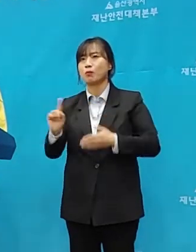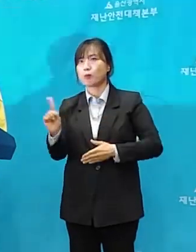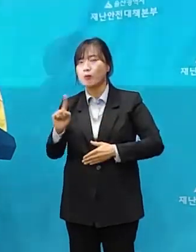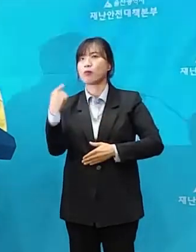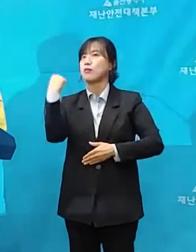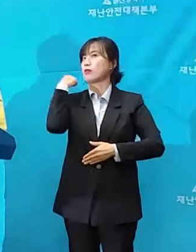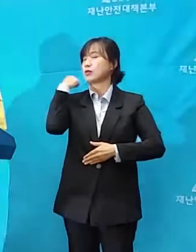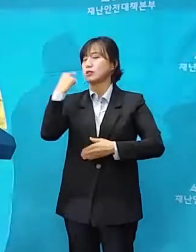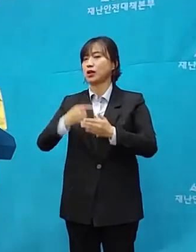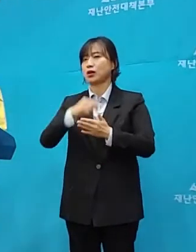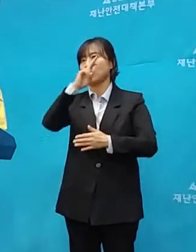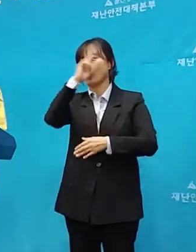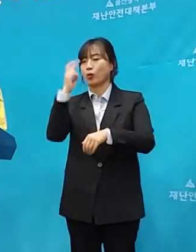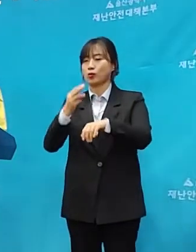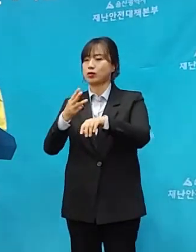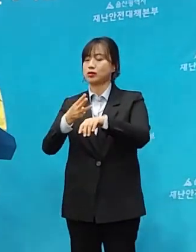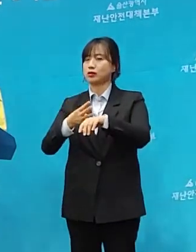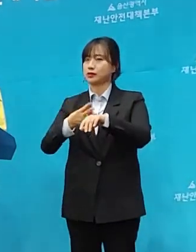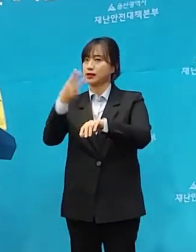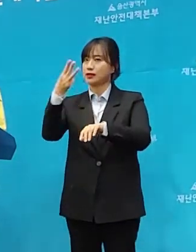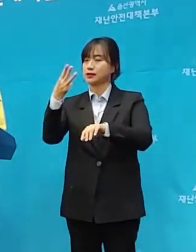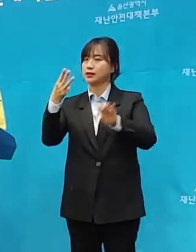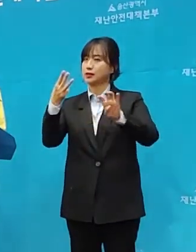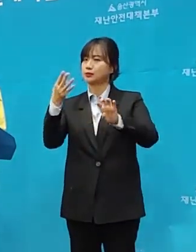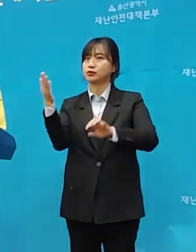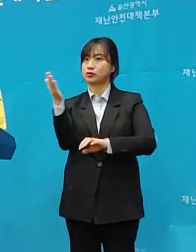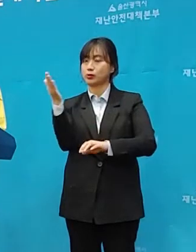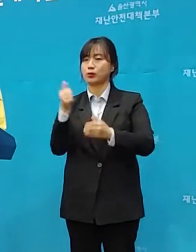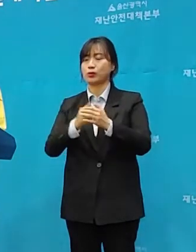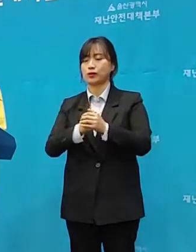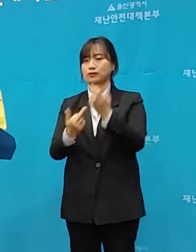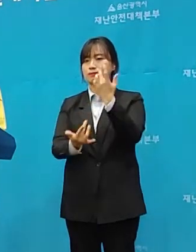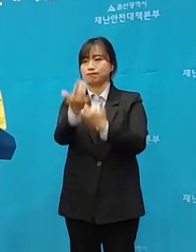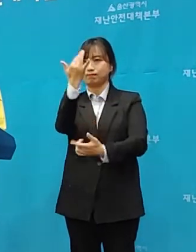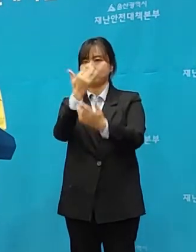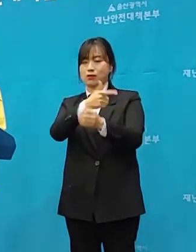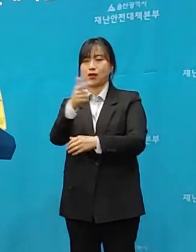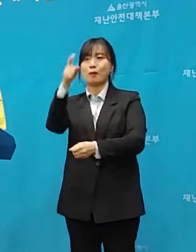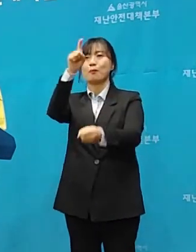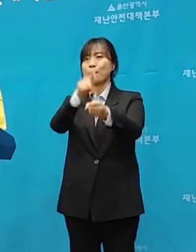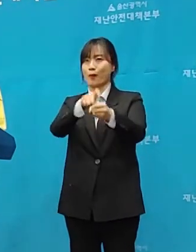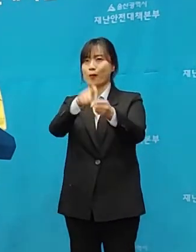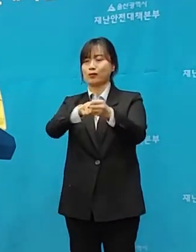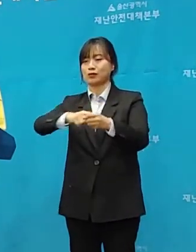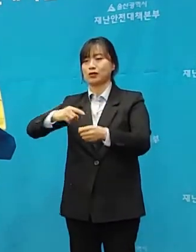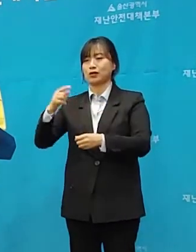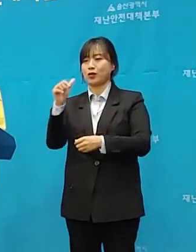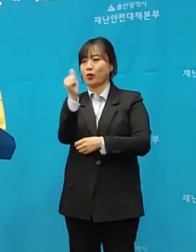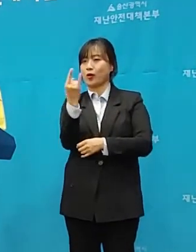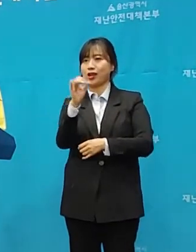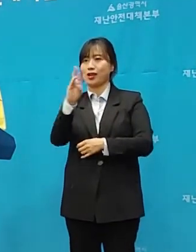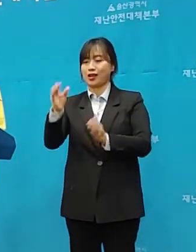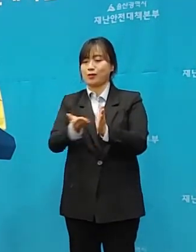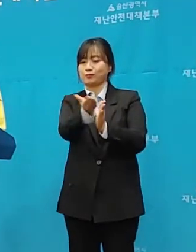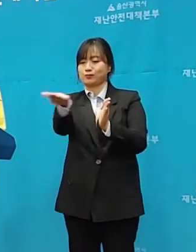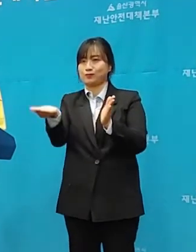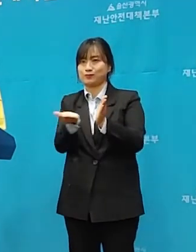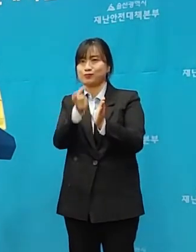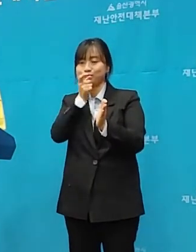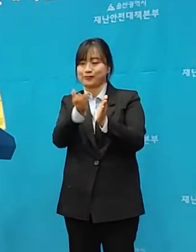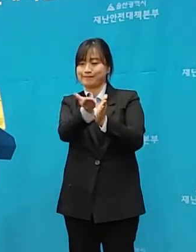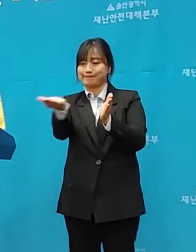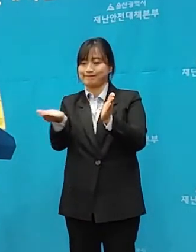인명피해는 어제 오후 3시 40분경 산불 진화를 위해 회하 정수장